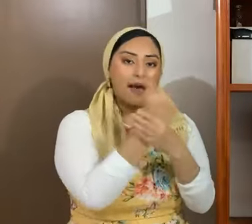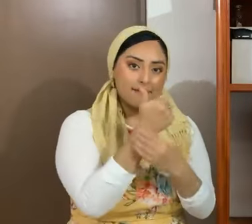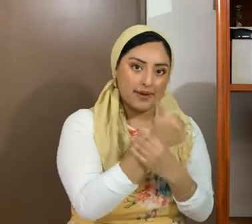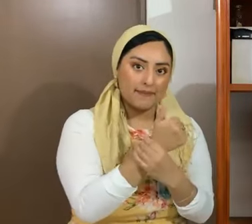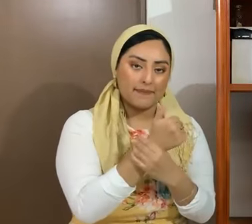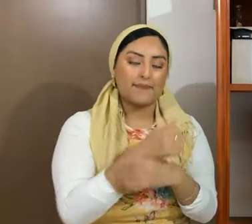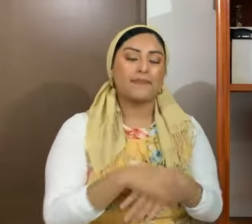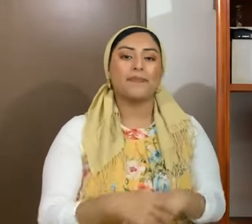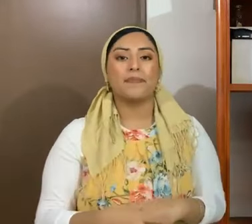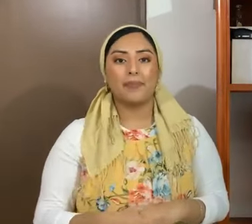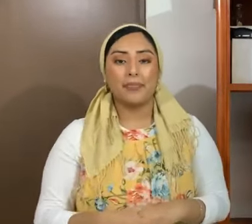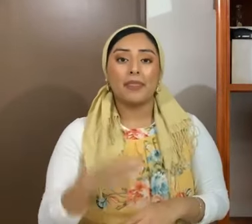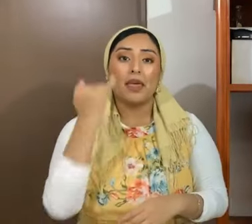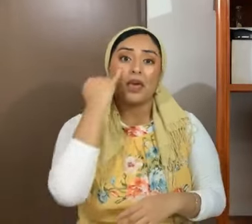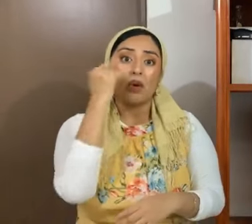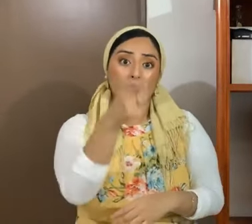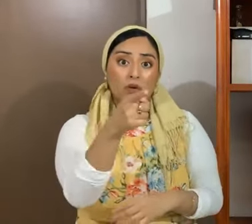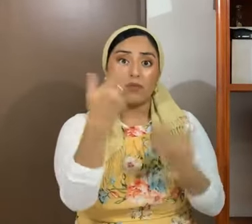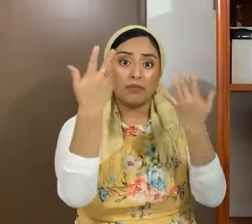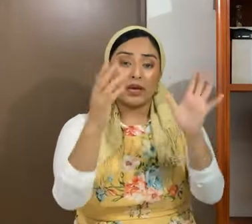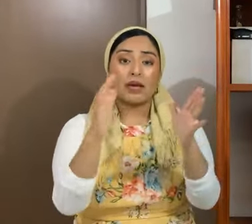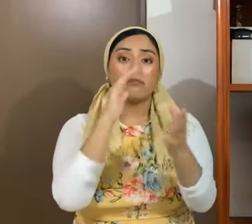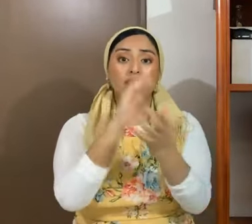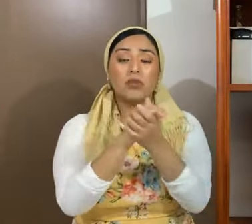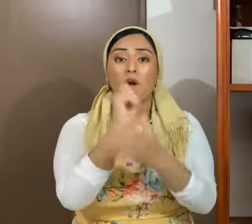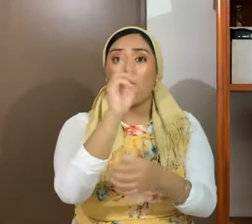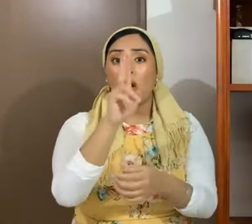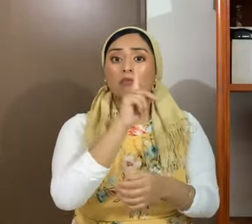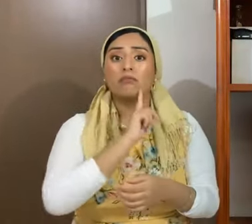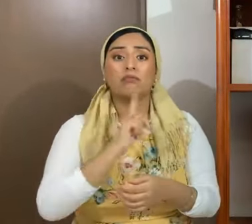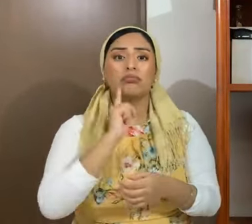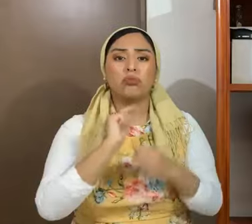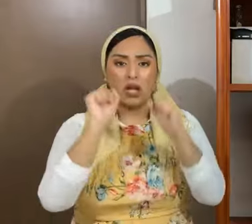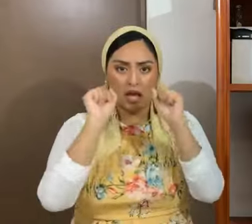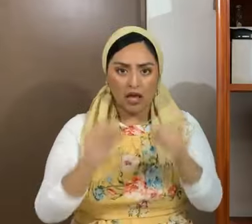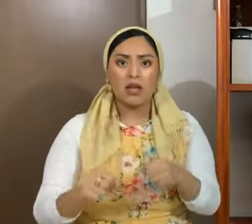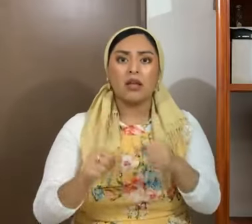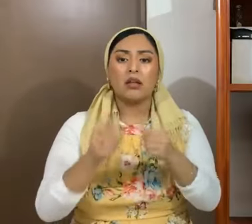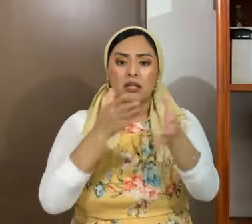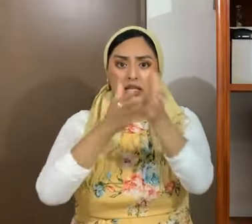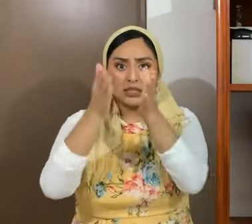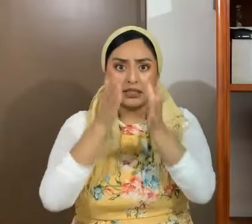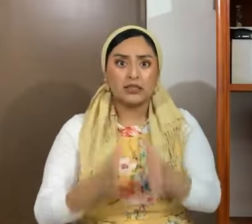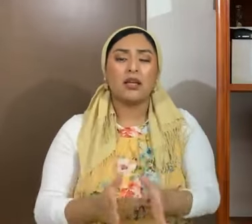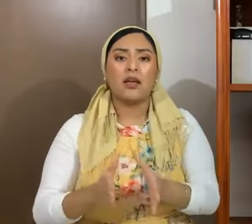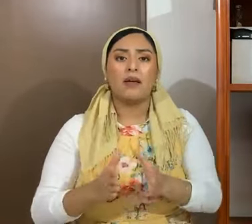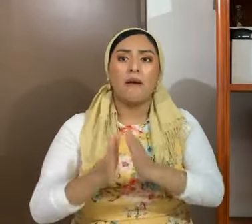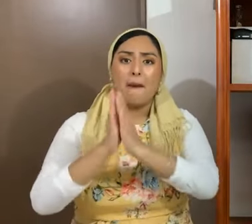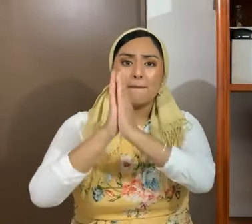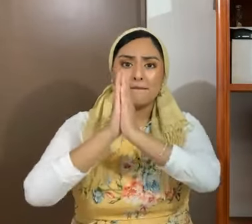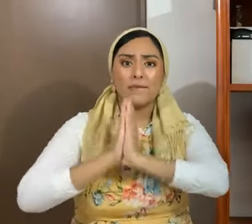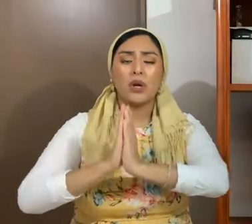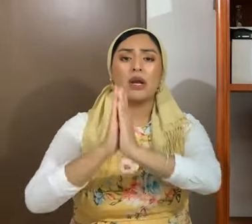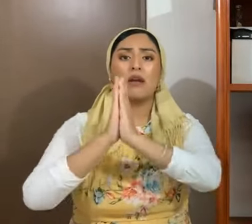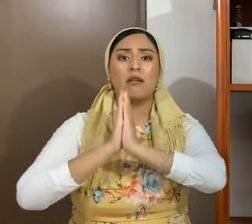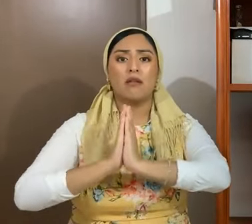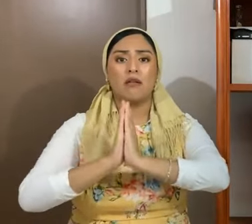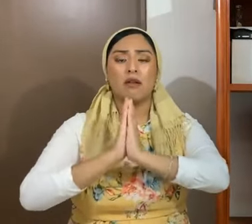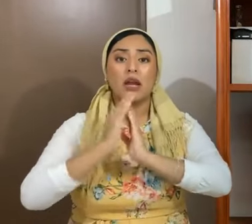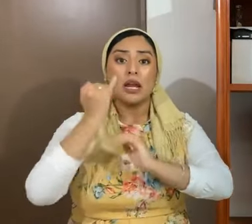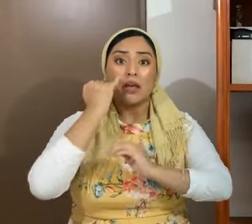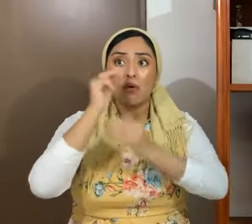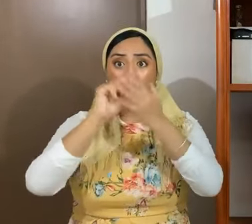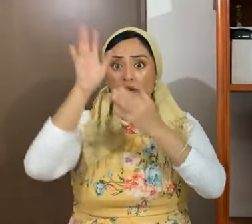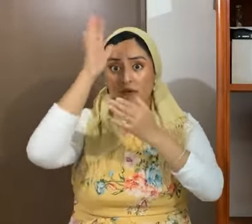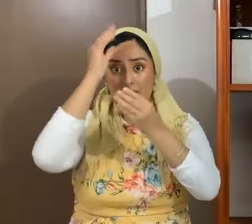caso Abraham. Si tú eres casada o eres soltera, puedes ser una sierva del Eterno en intercesión, en oración, y si el